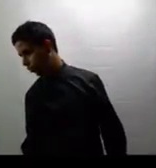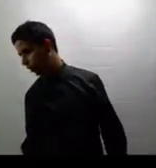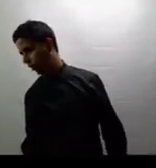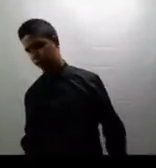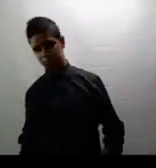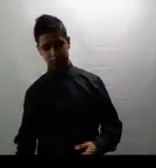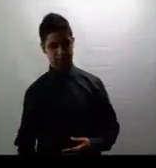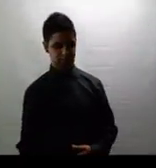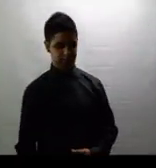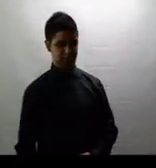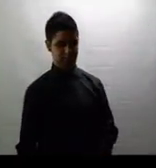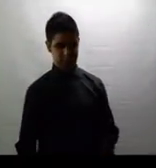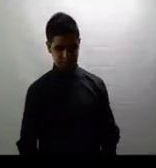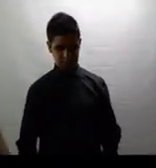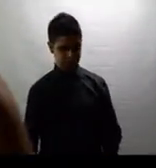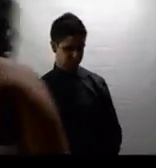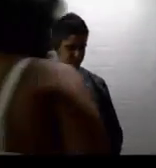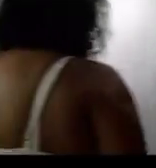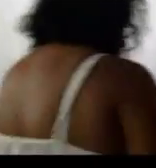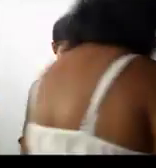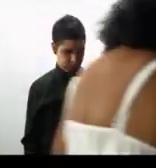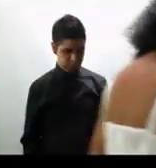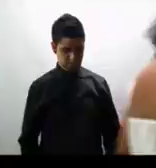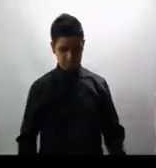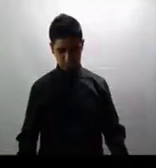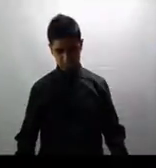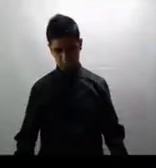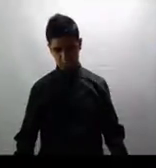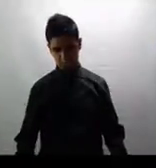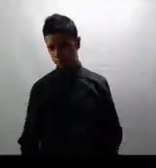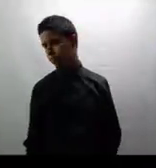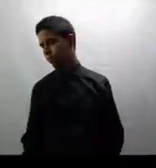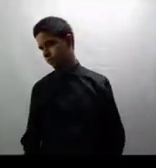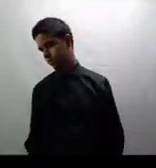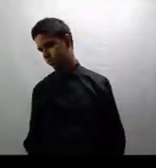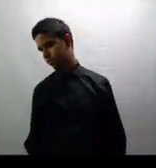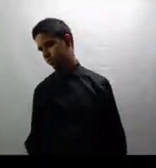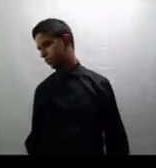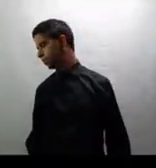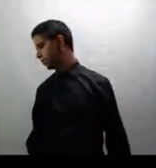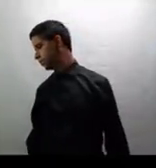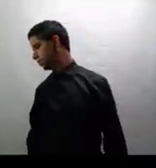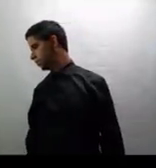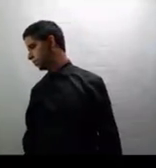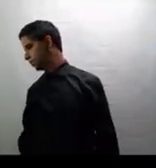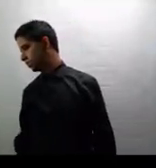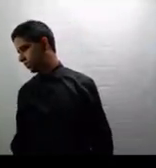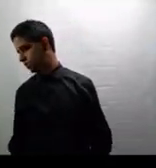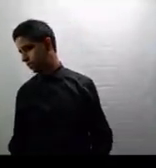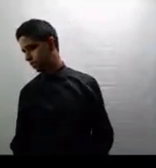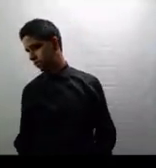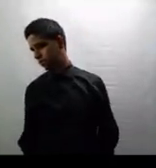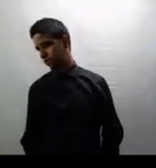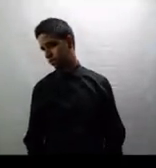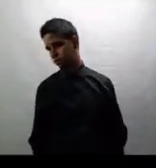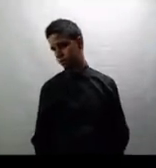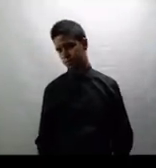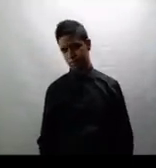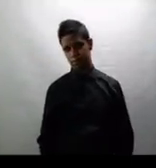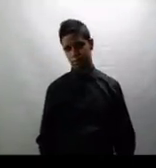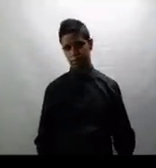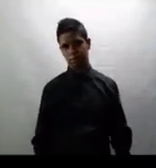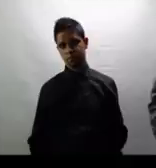era un cuento del apetito y gente inocente está vivito su